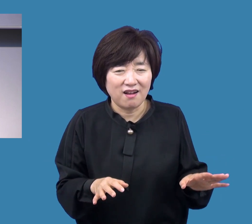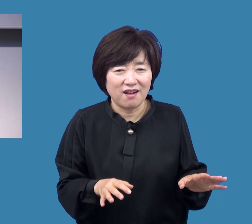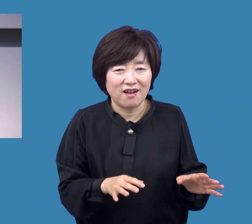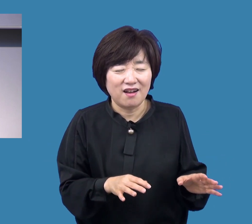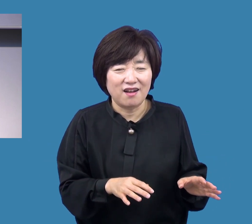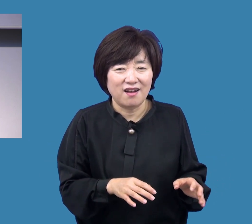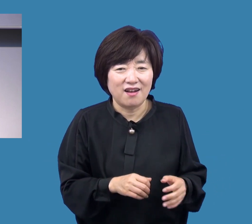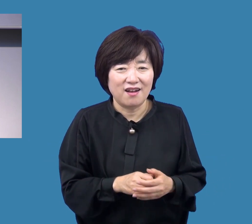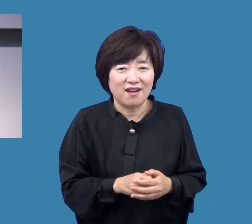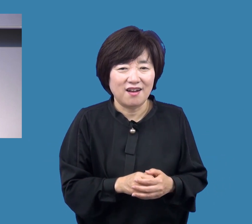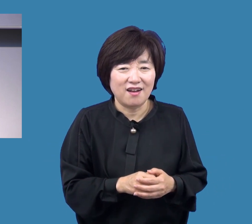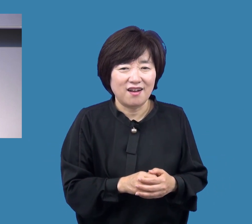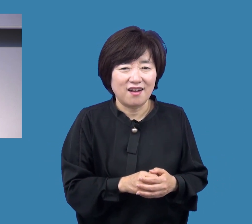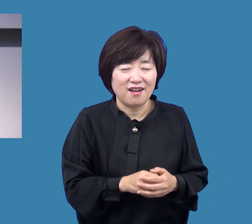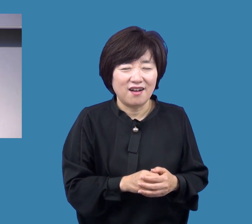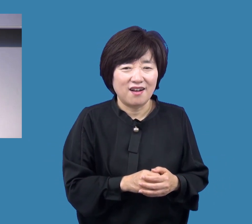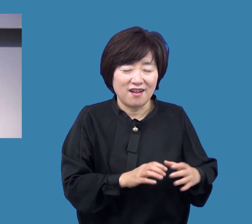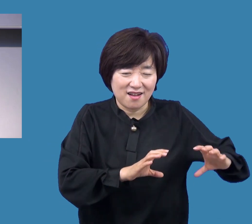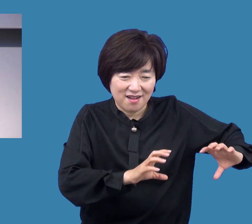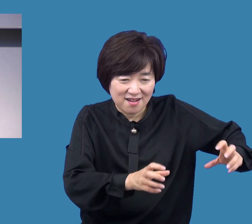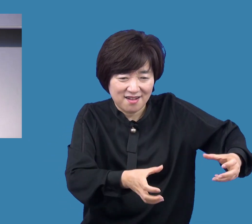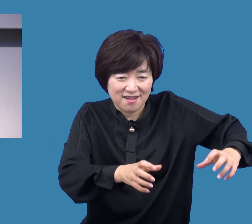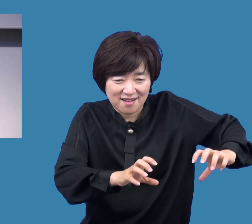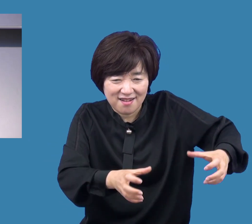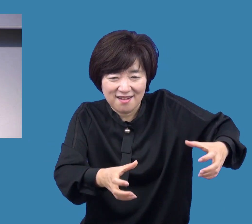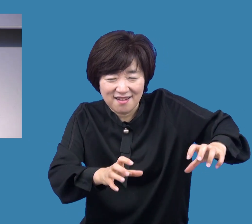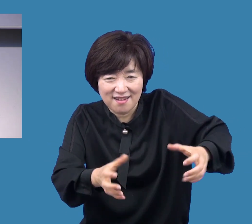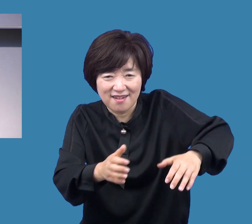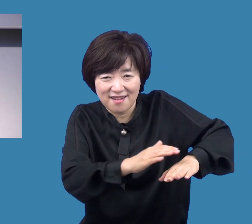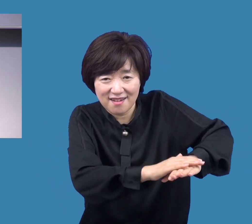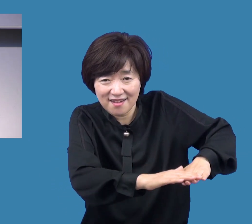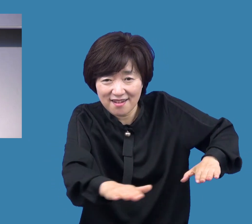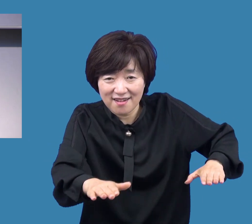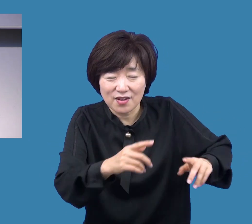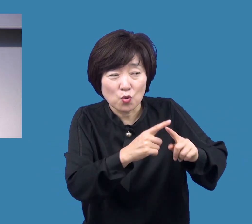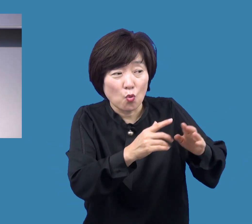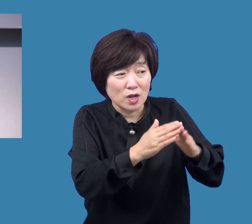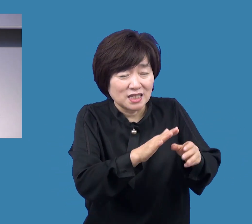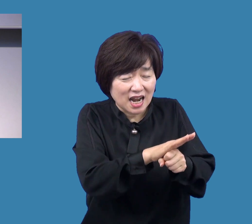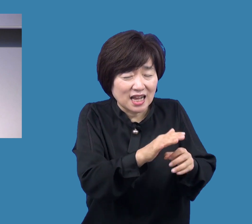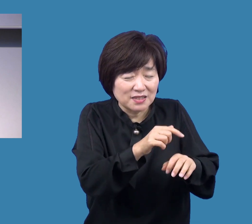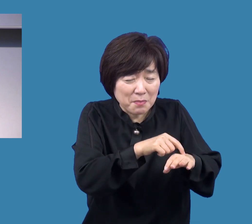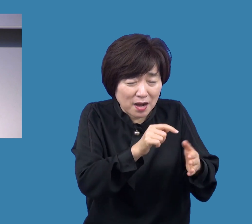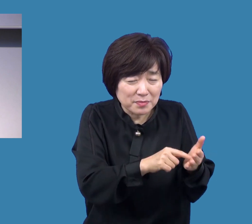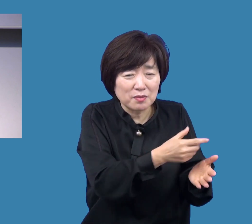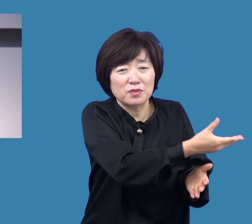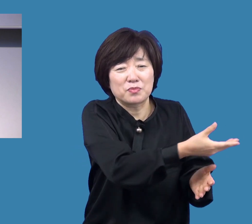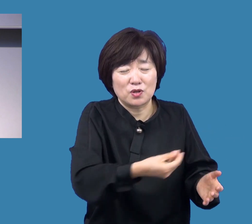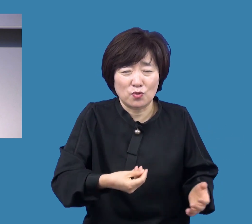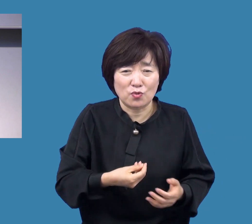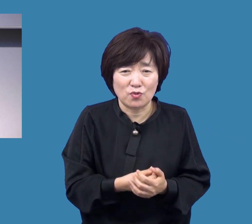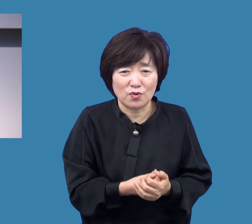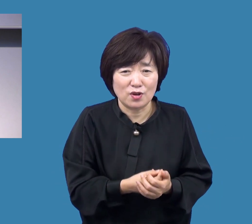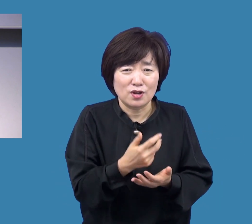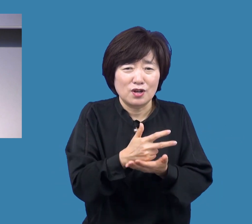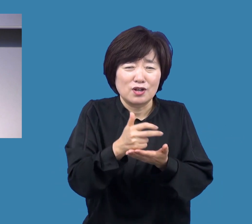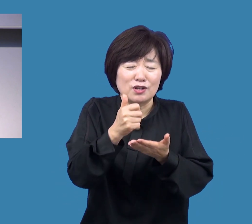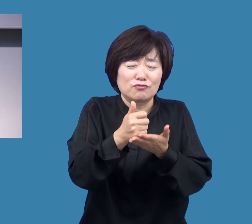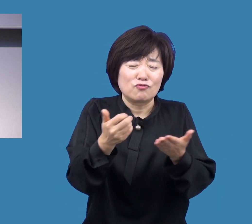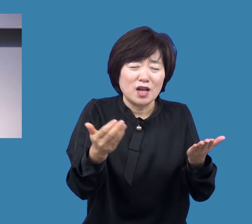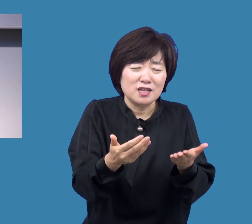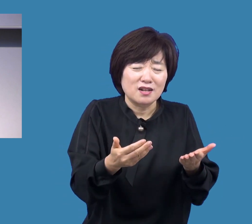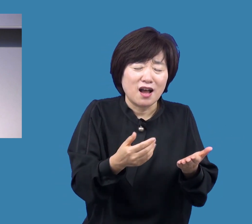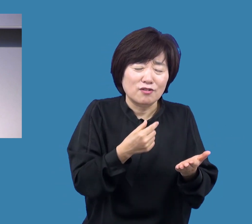우리가 여러분 불도저를 빌려왔을까요? 교회를 사랑하는 마음 때문에 빌려온 거야. 주의 일을 정말 하고 싶은데 막 가서 삽질하고